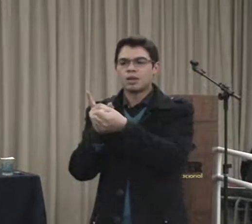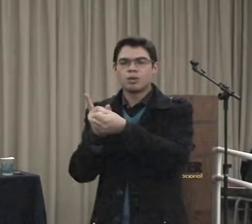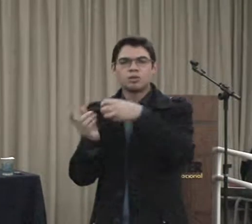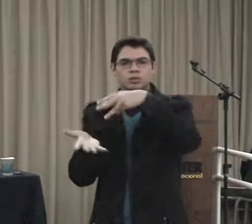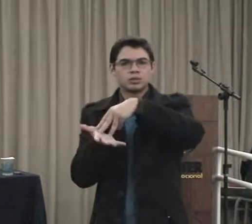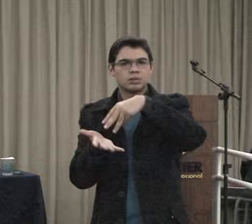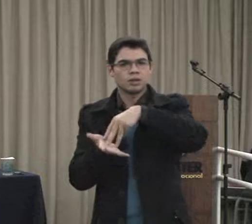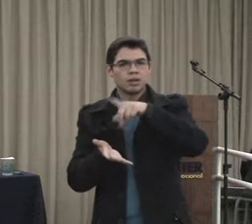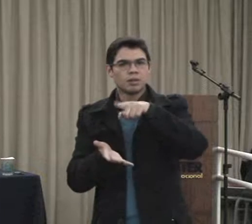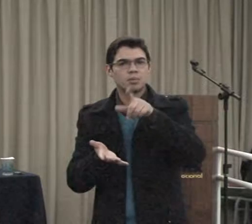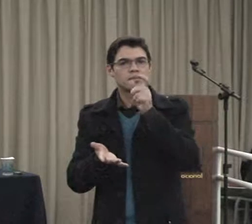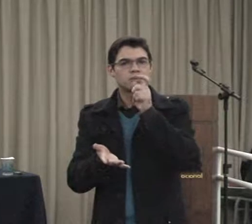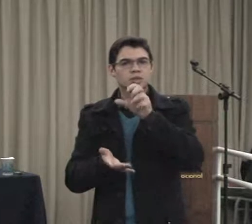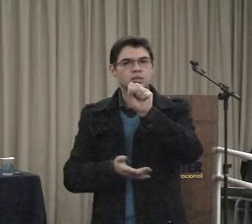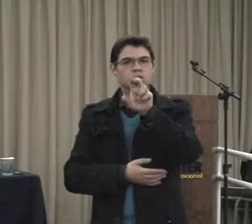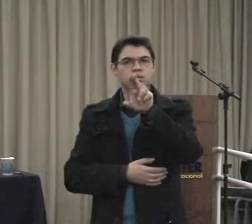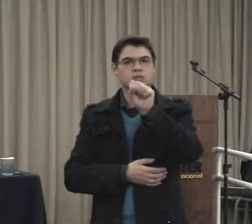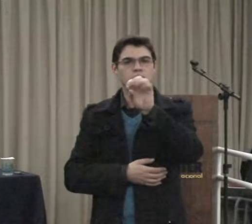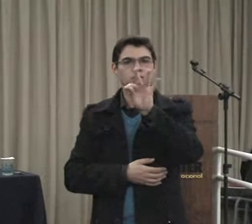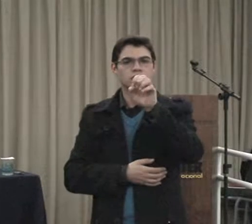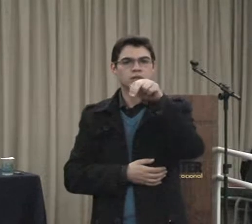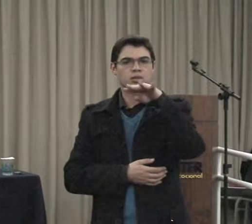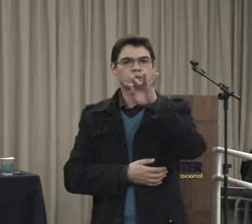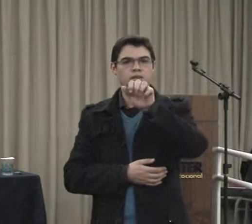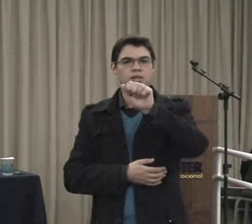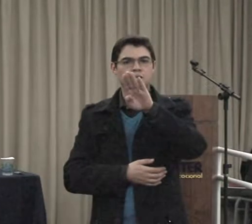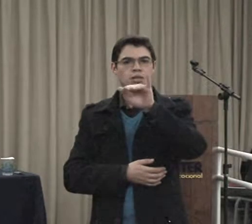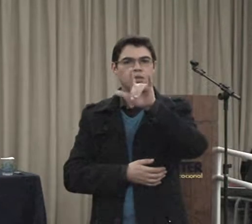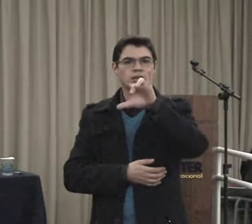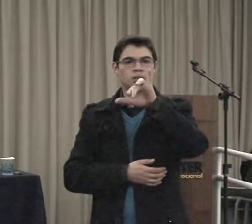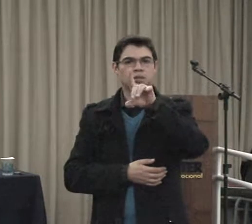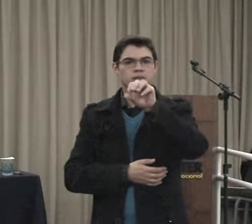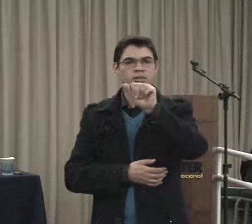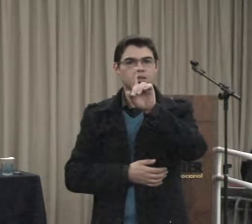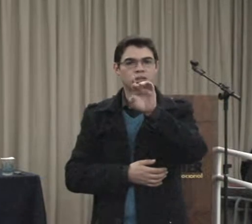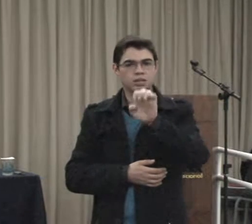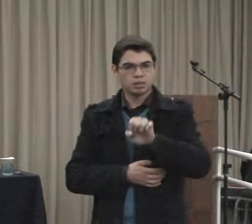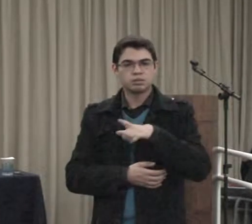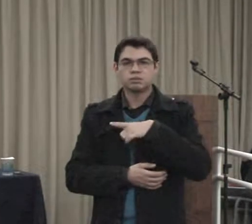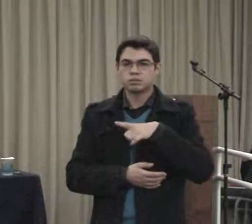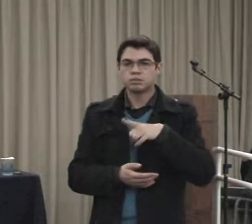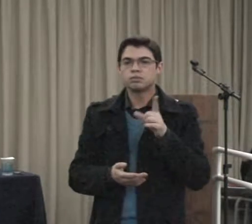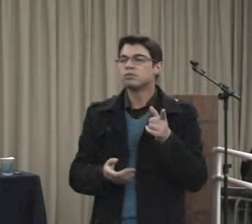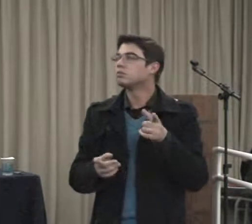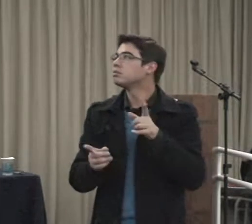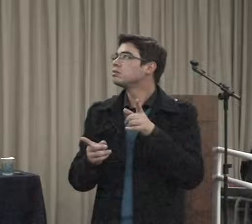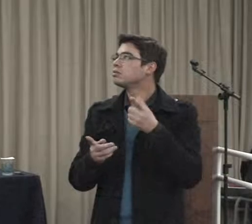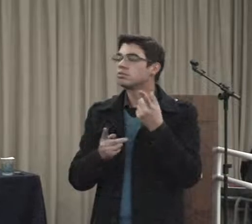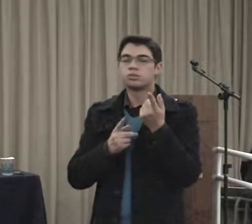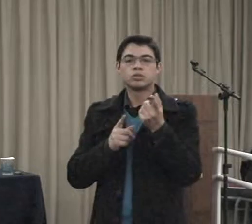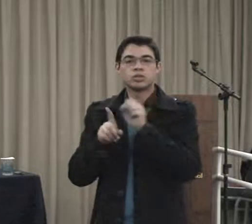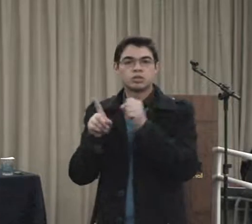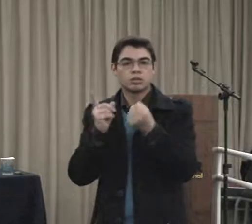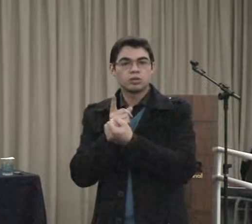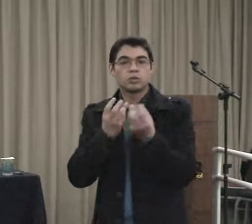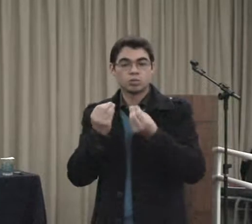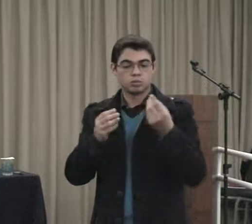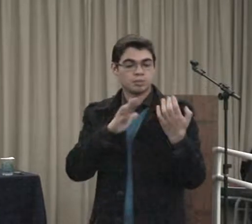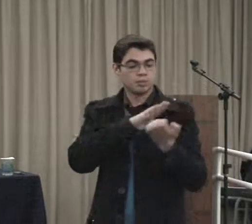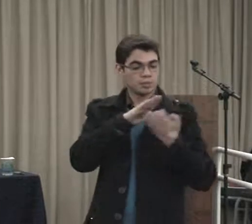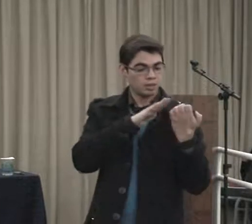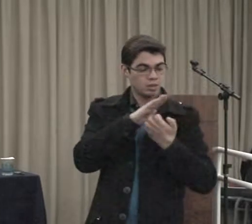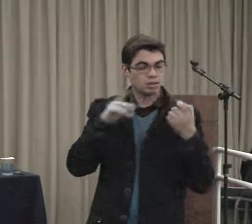também. Então vocês vejam que na concepção das organizações, das empresas, do